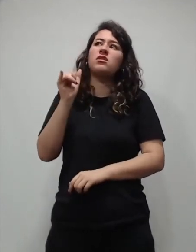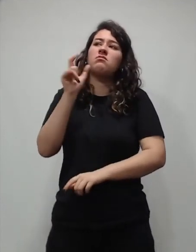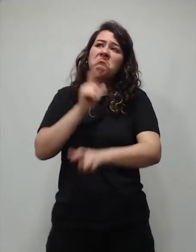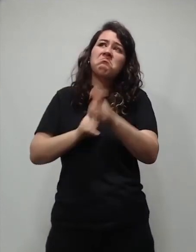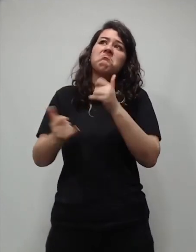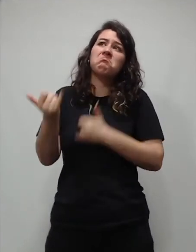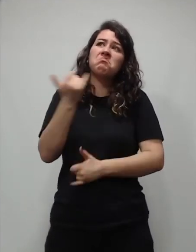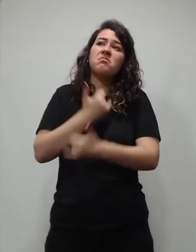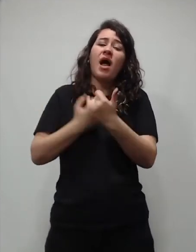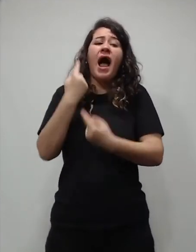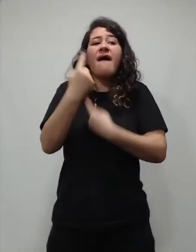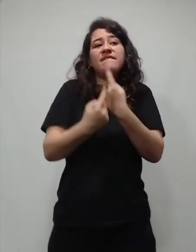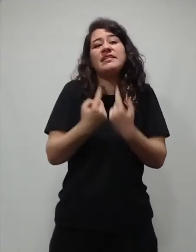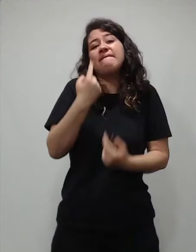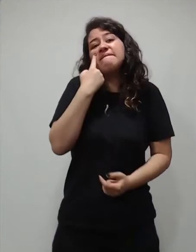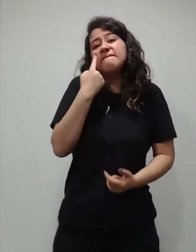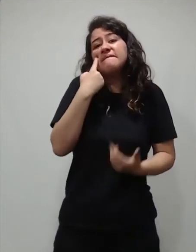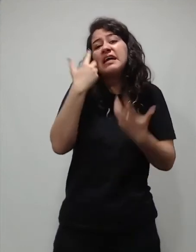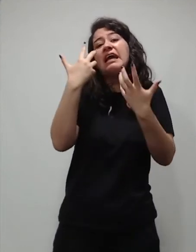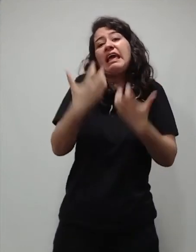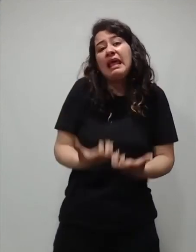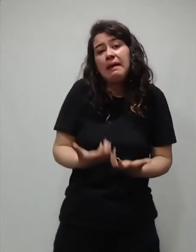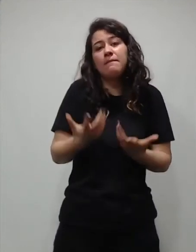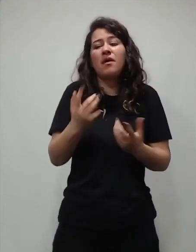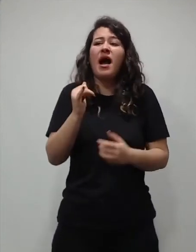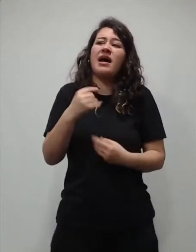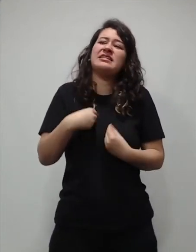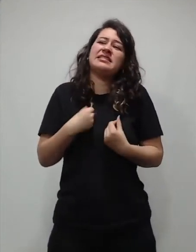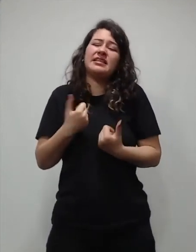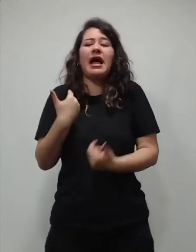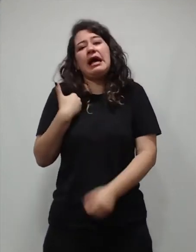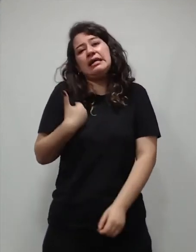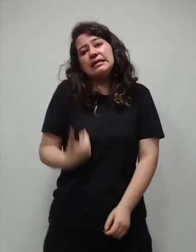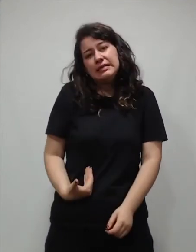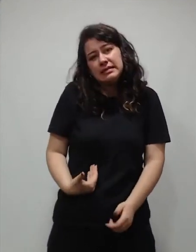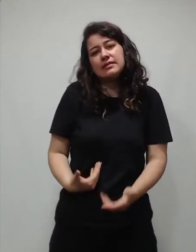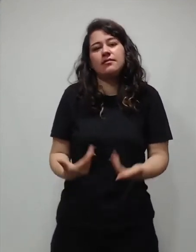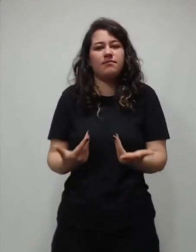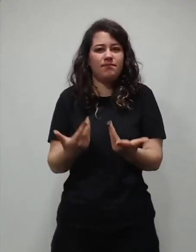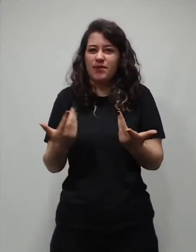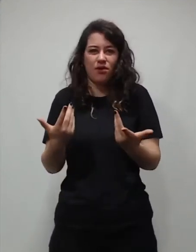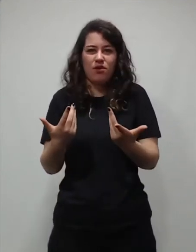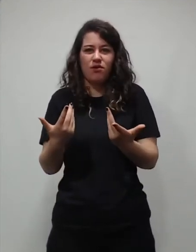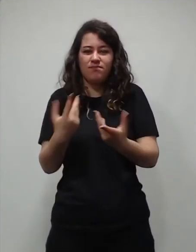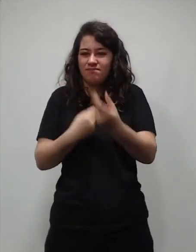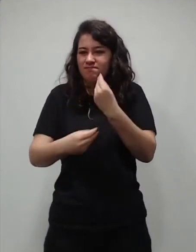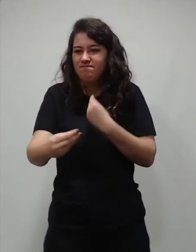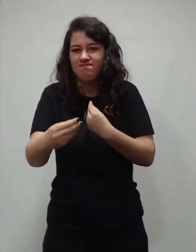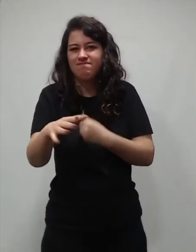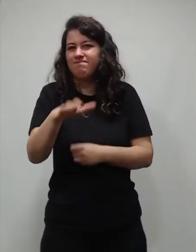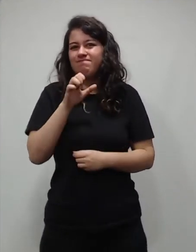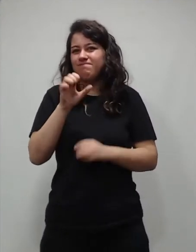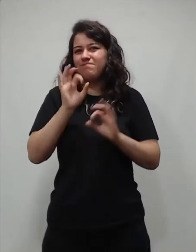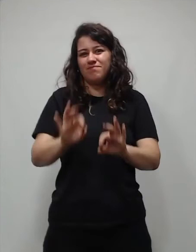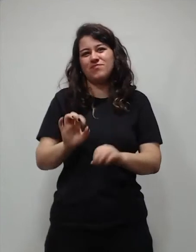tenemos intenciones, cierto sentido de compasión, pero no se interpreta.